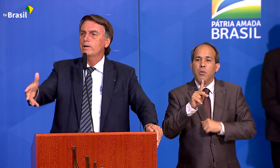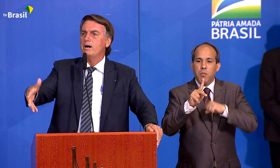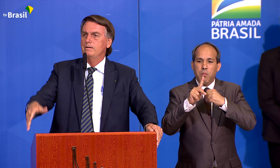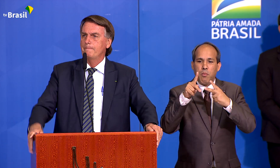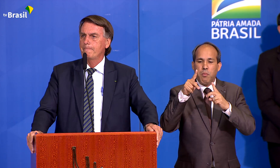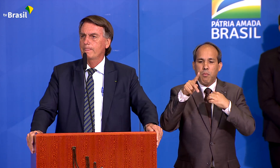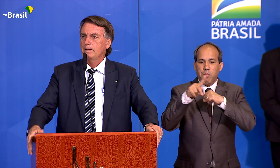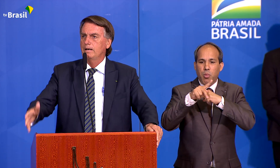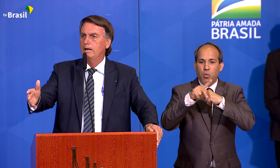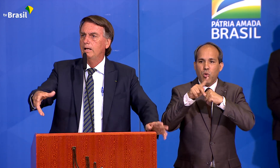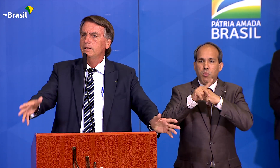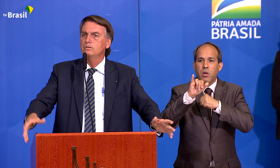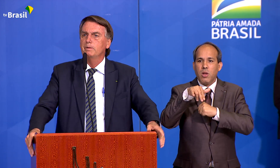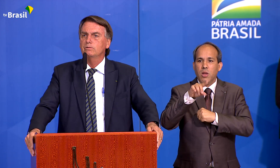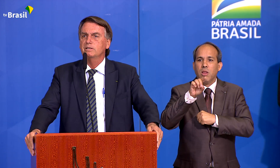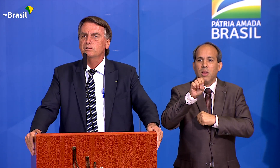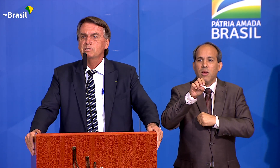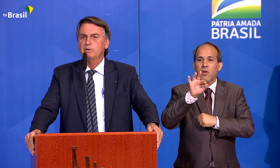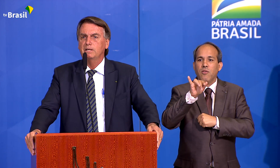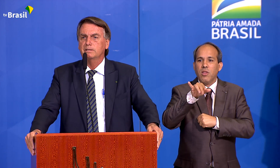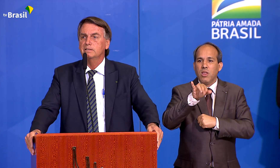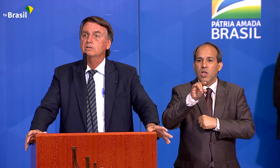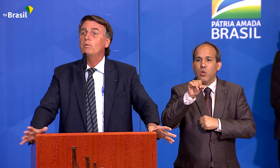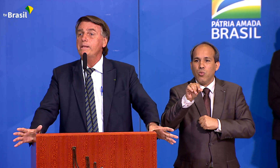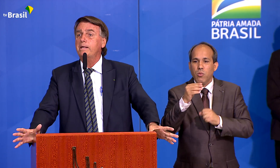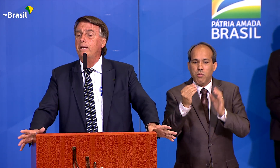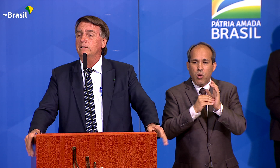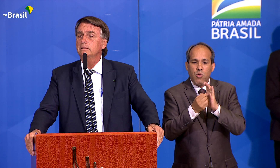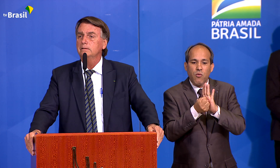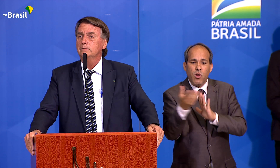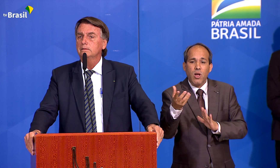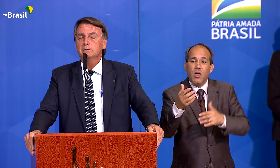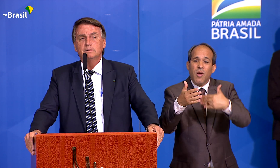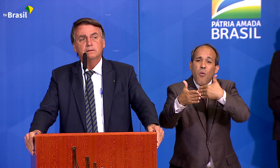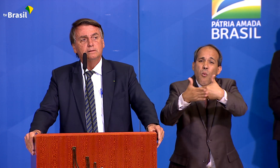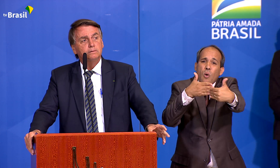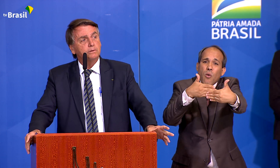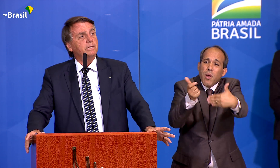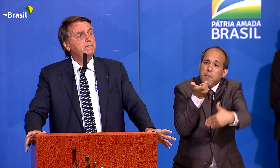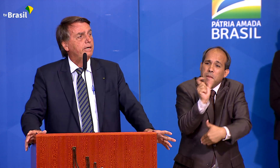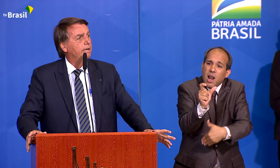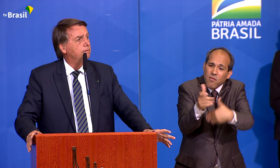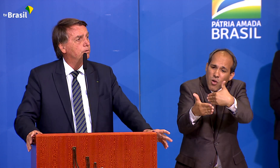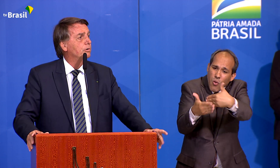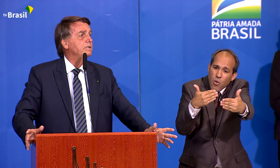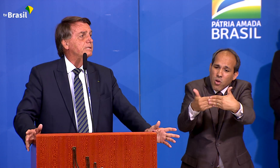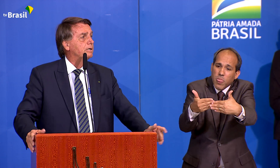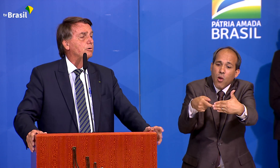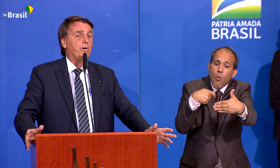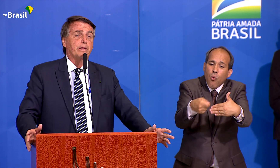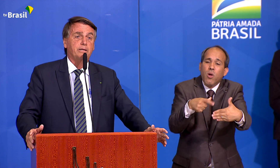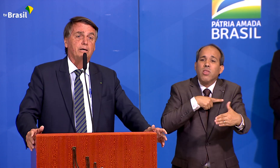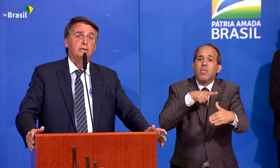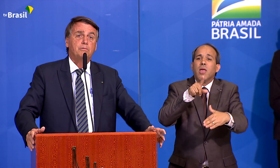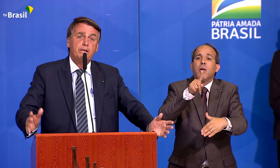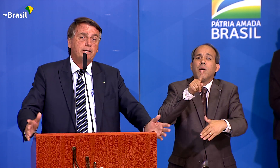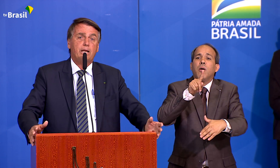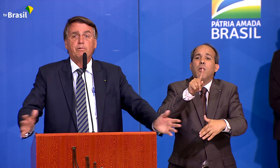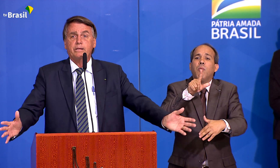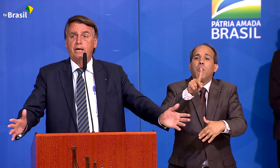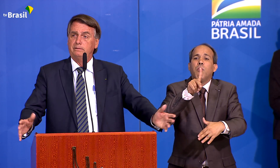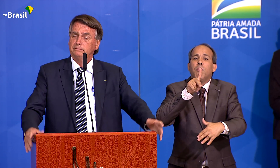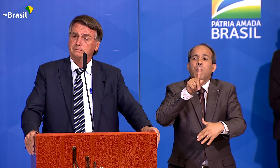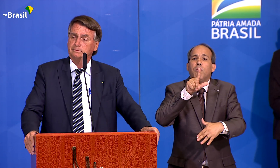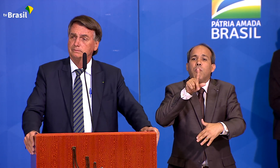plural ali no Meio do artigo 53 quaisquer e o que que é o que são question